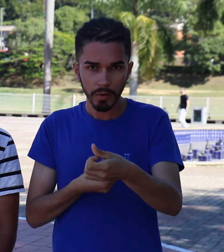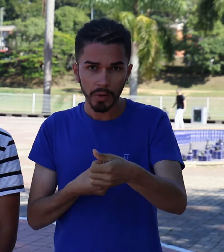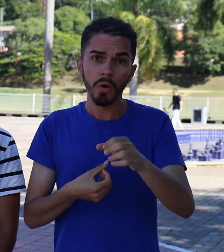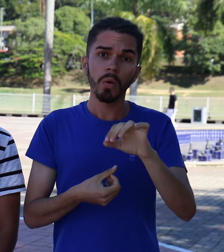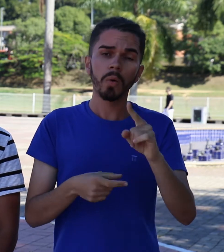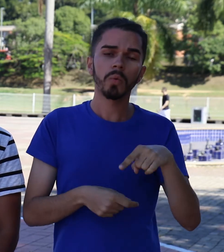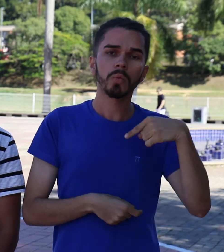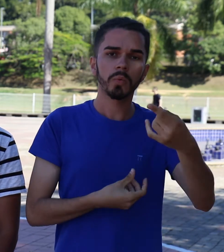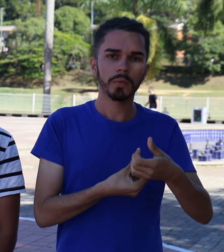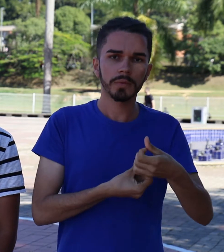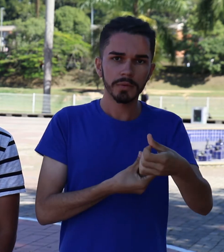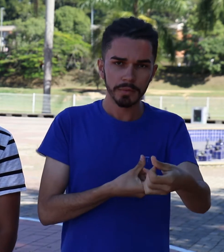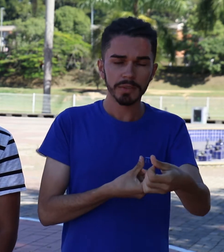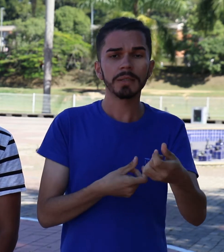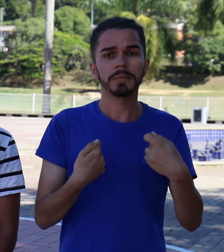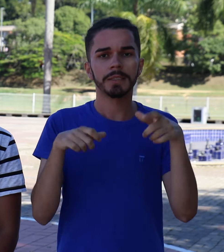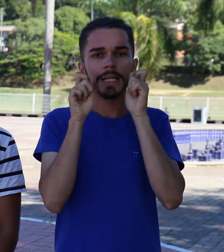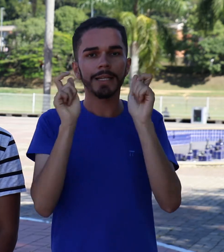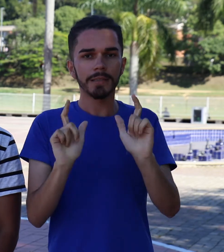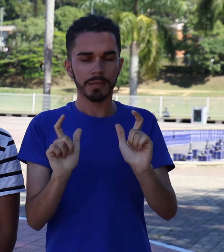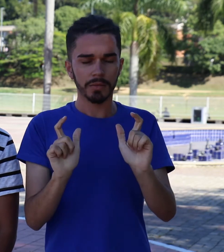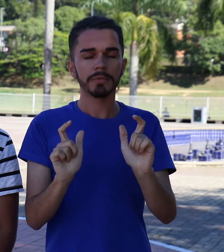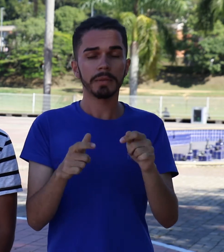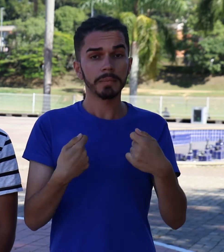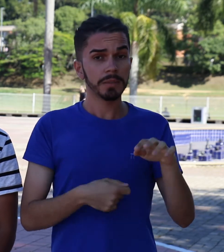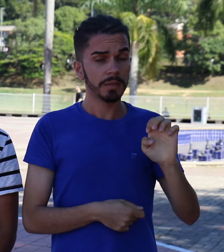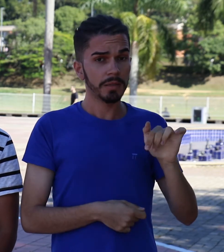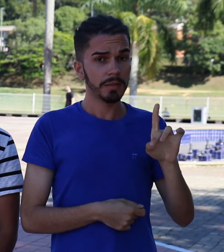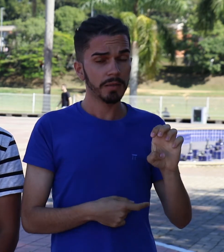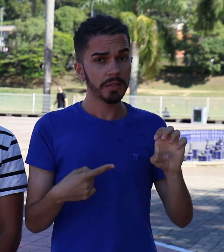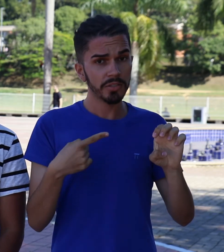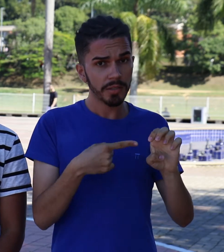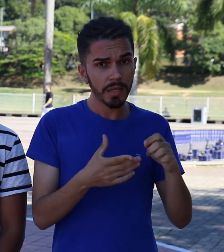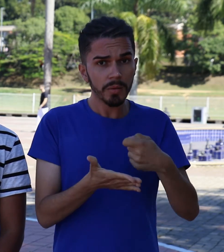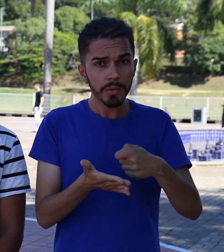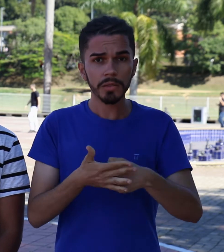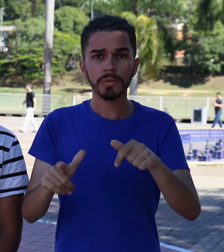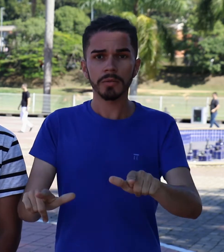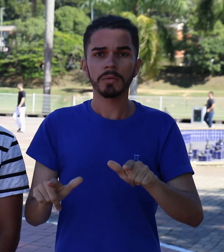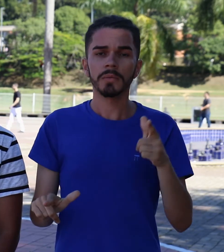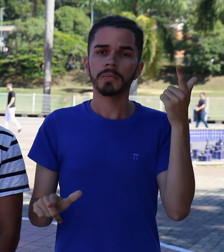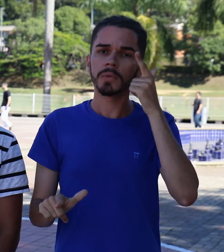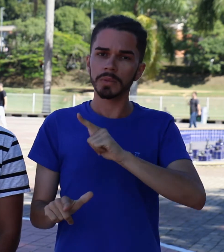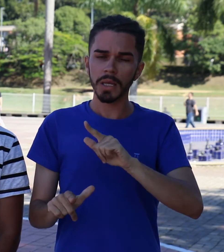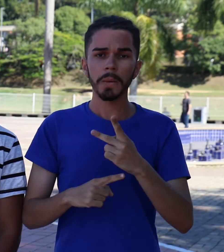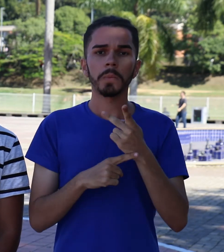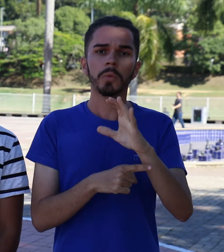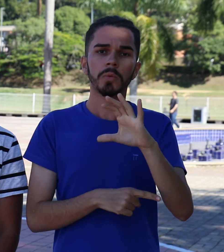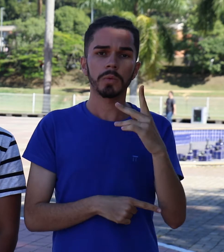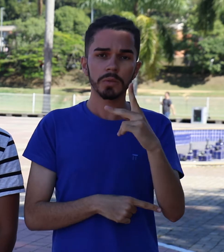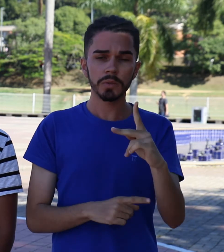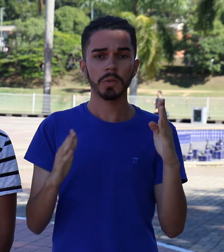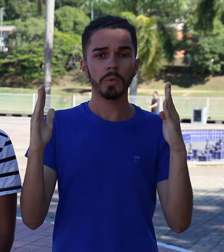deste ano e no primeiro de 2019. Você deve realizar o ENAD, pois ele é requisito obrigatório para receber seu diploma. Procure seu